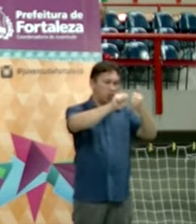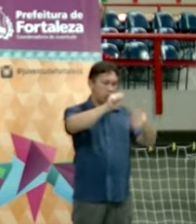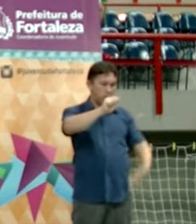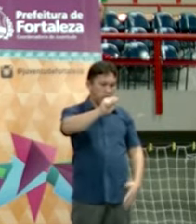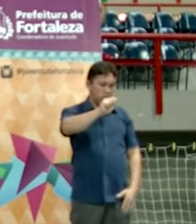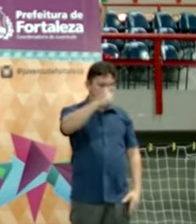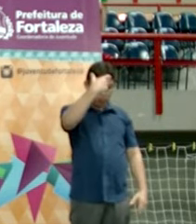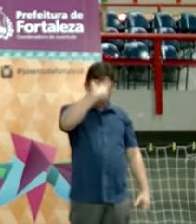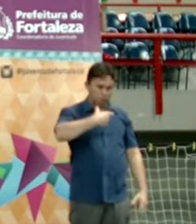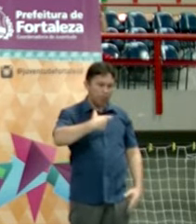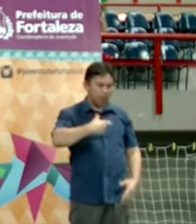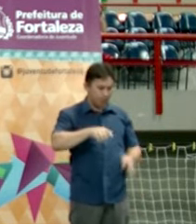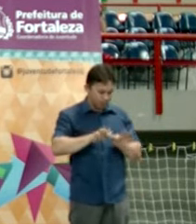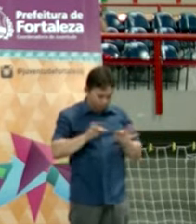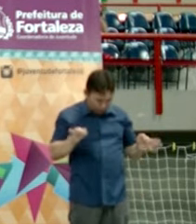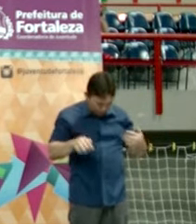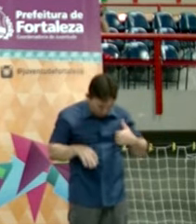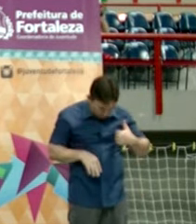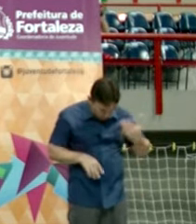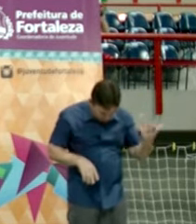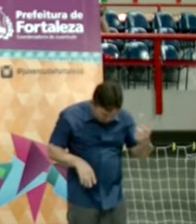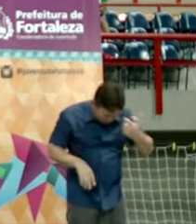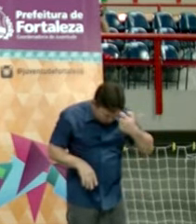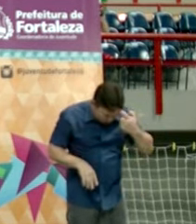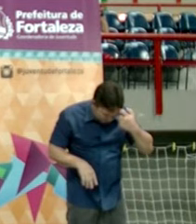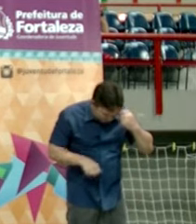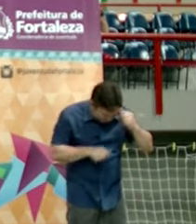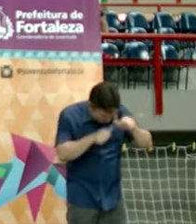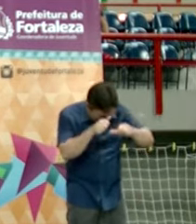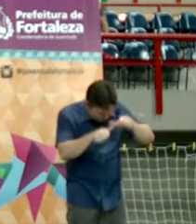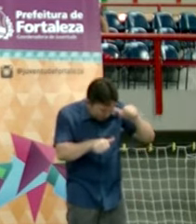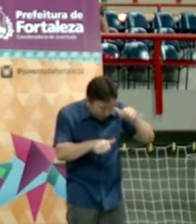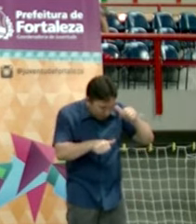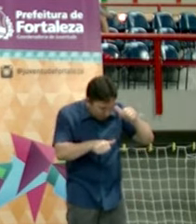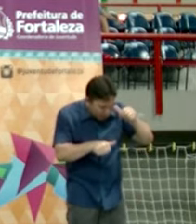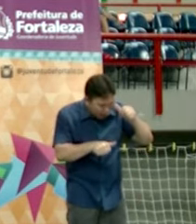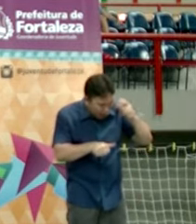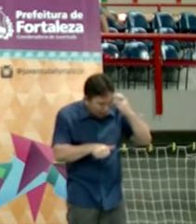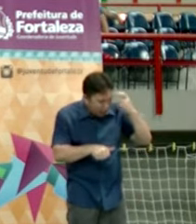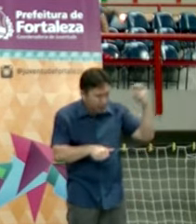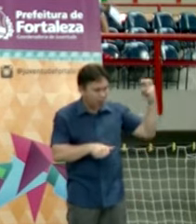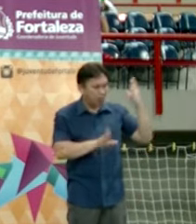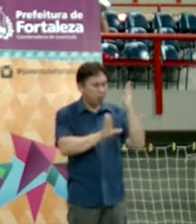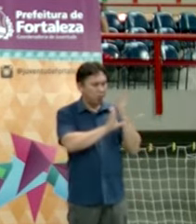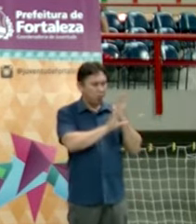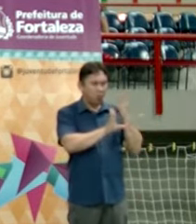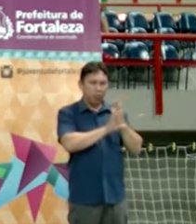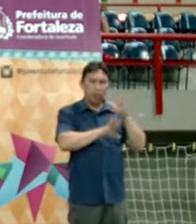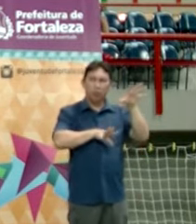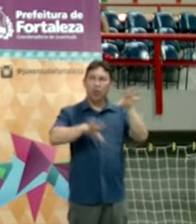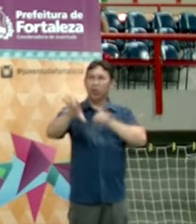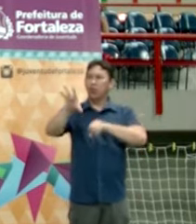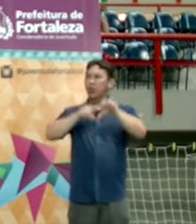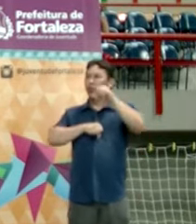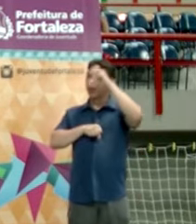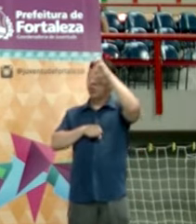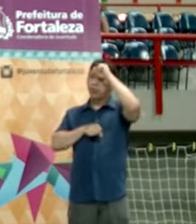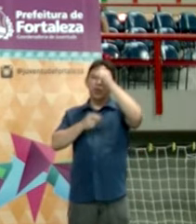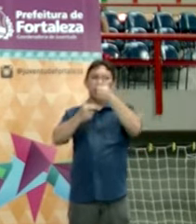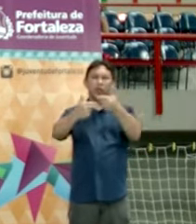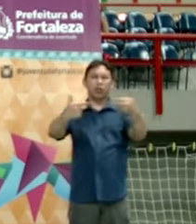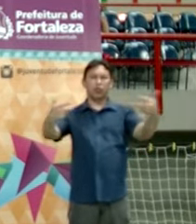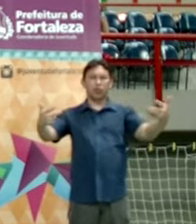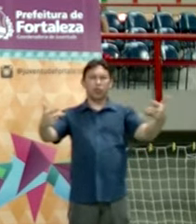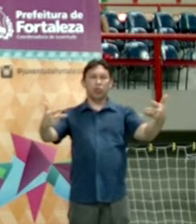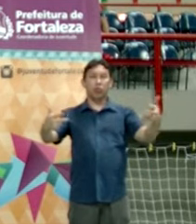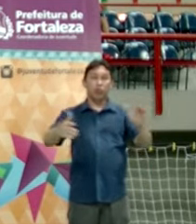aquele que se reconhece como ignorante tornava-se sábio por querer adquirir